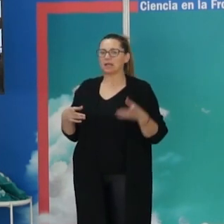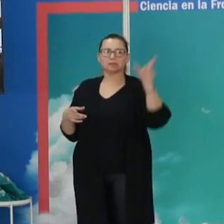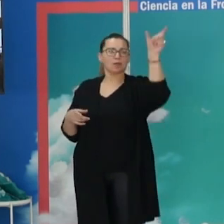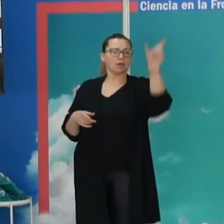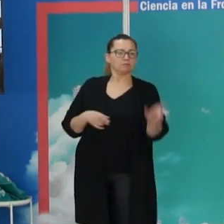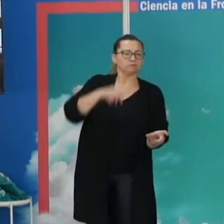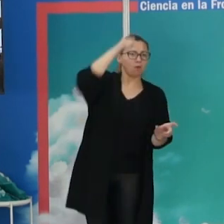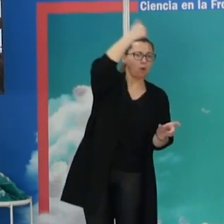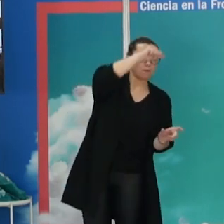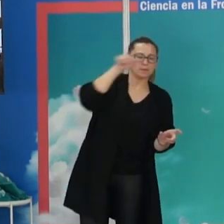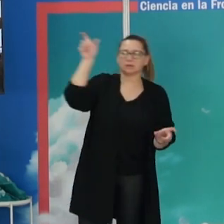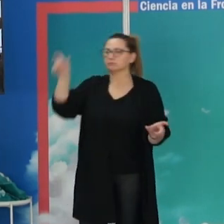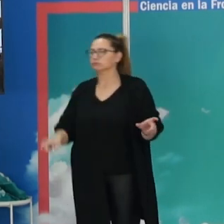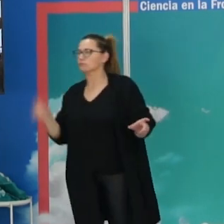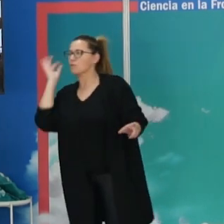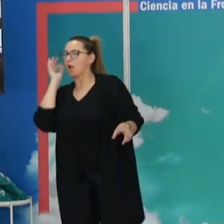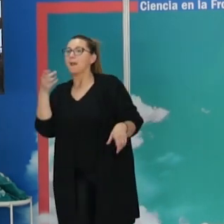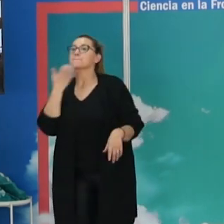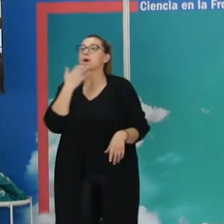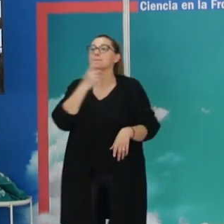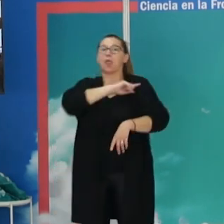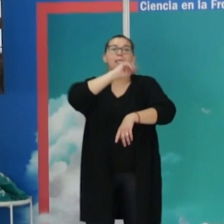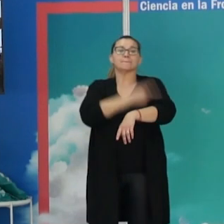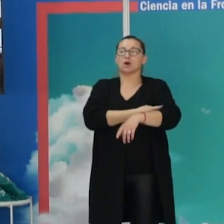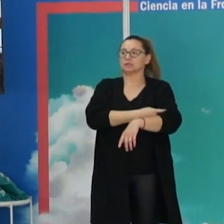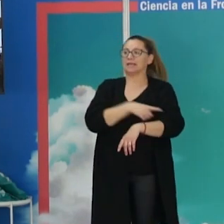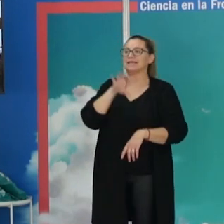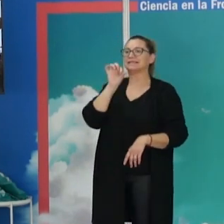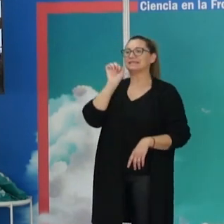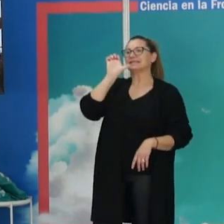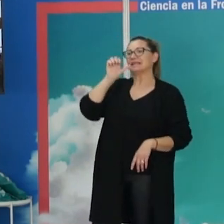distinción, como por ejemplo el deporte. Hay un caso en el de Semenya,